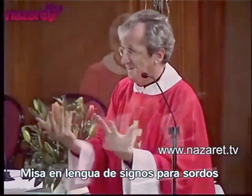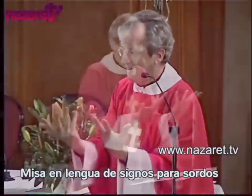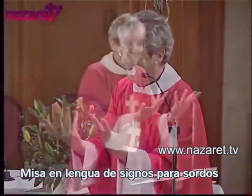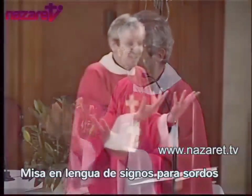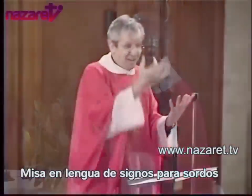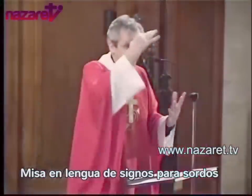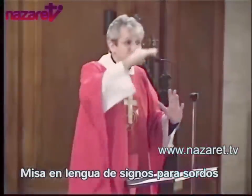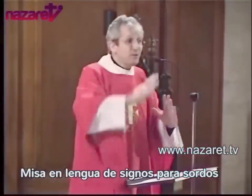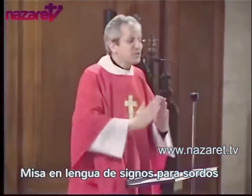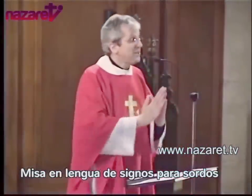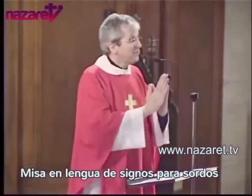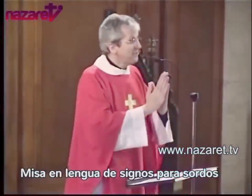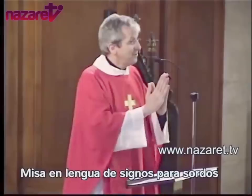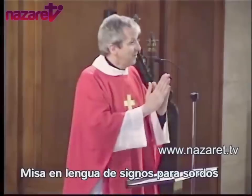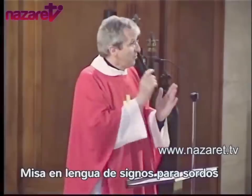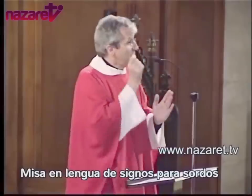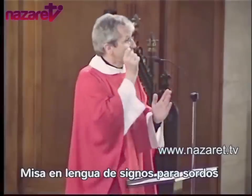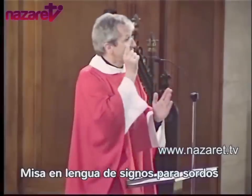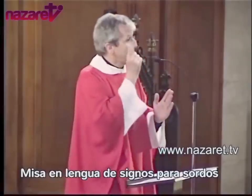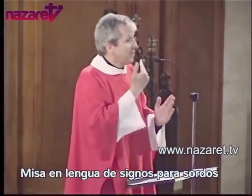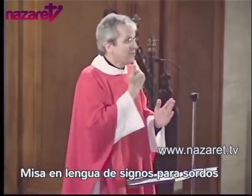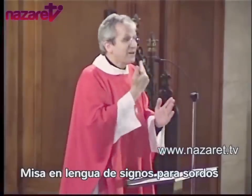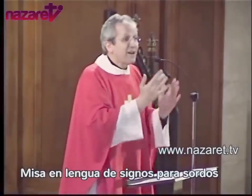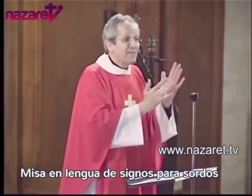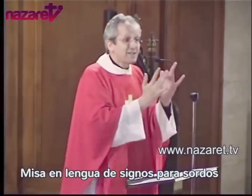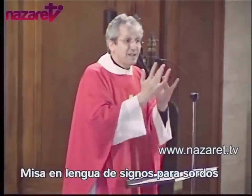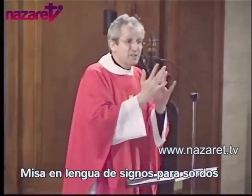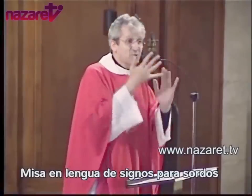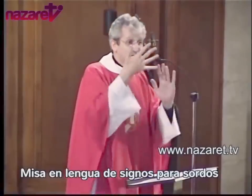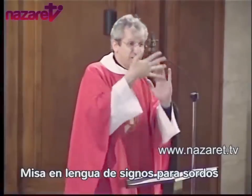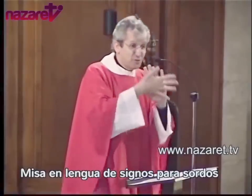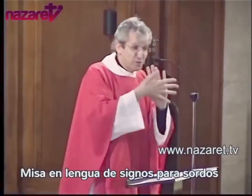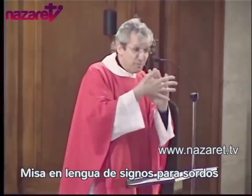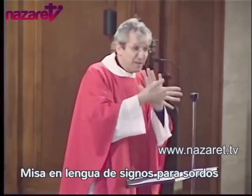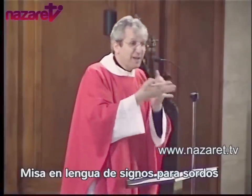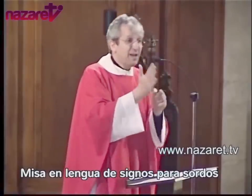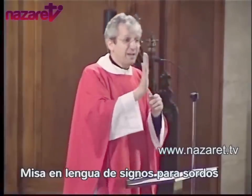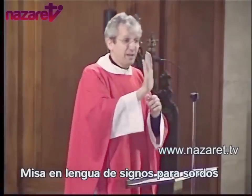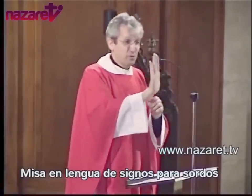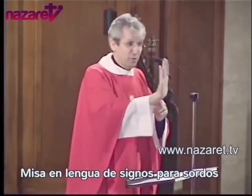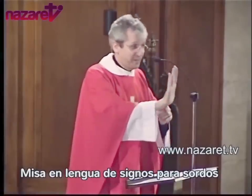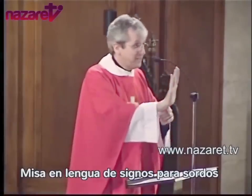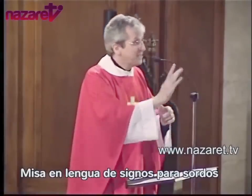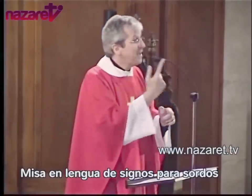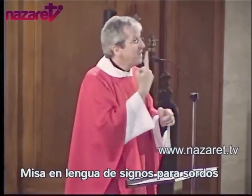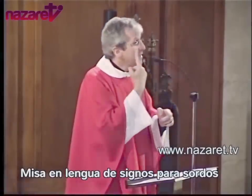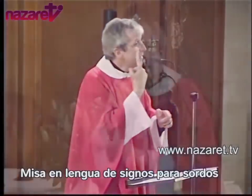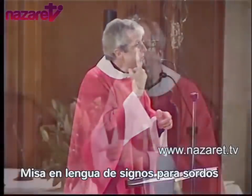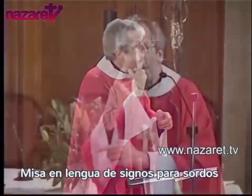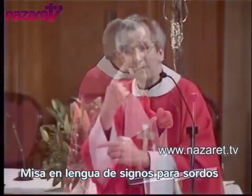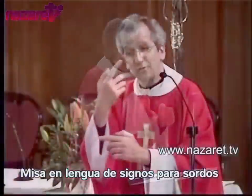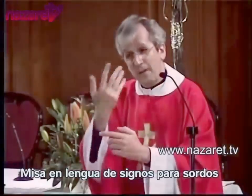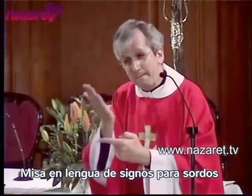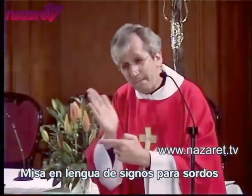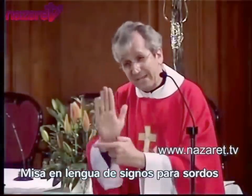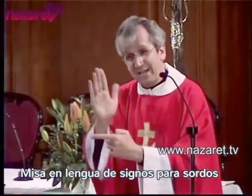tocarlo. El Espíritu Santo lo hemos descubierto gracias a Jesús, que nos lo explica, que nos lo presenta y que